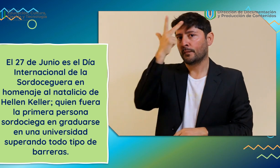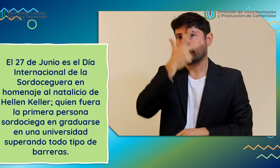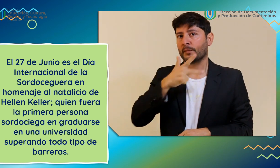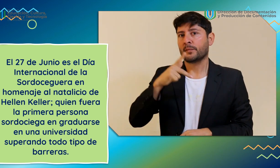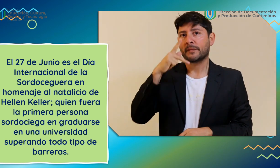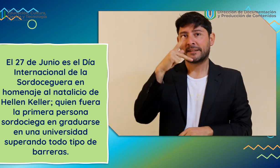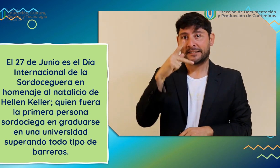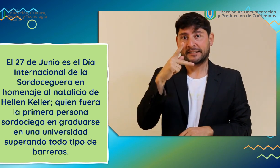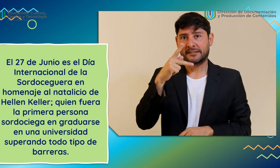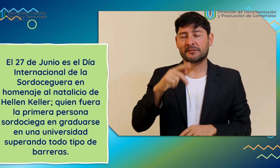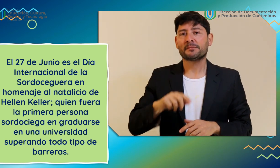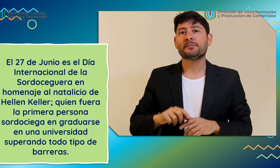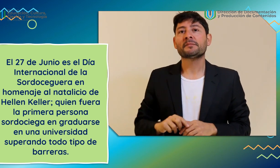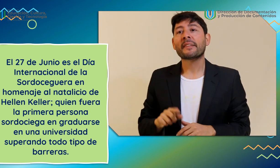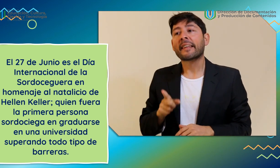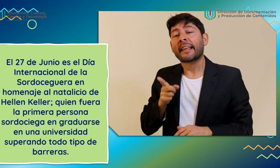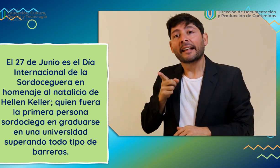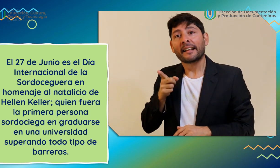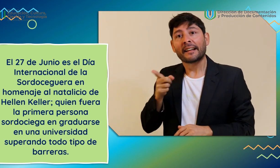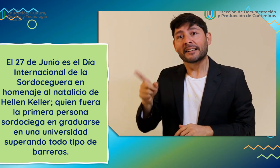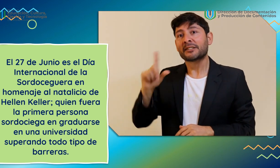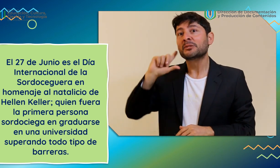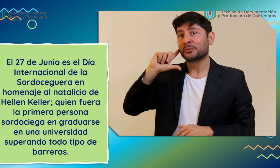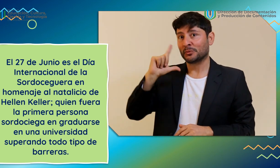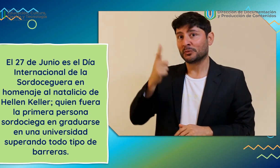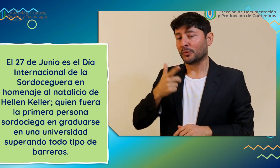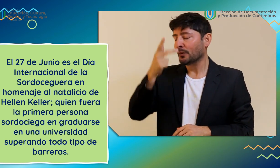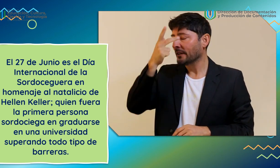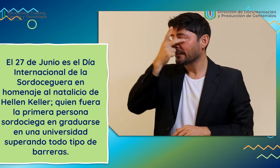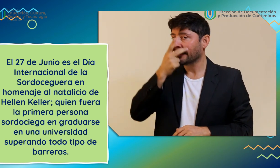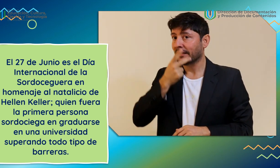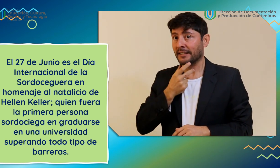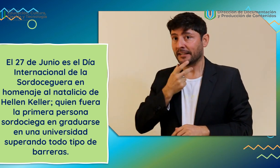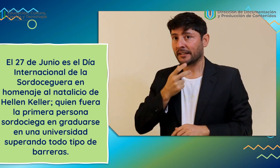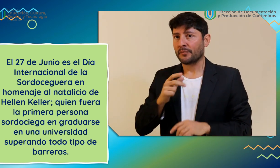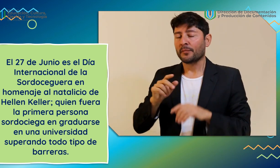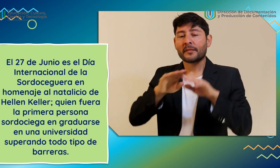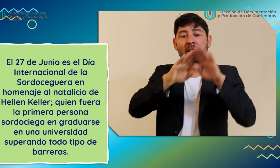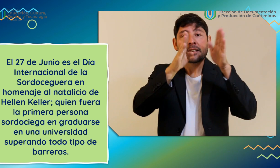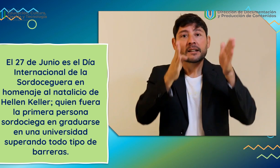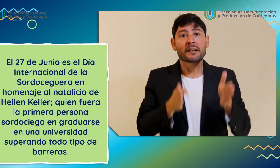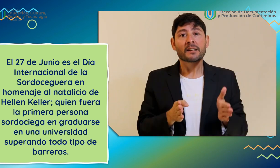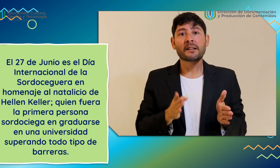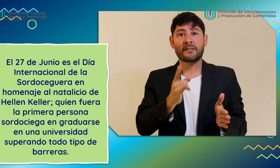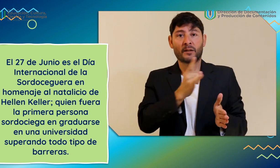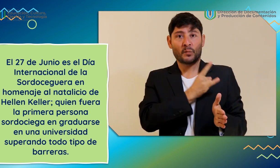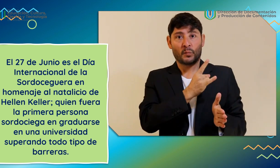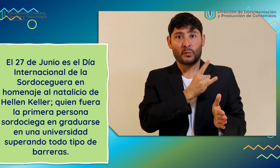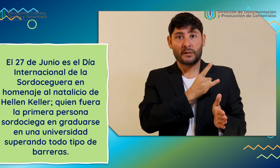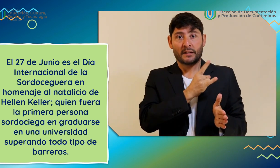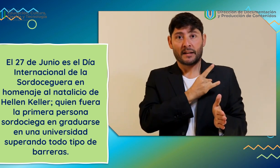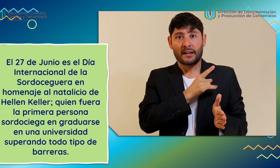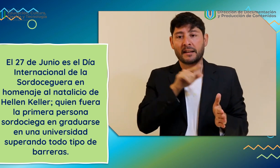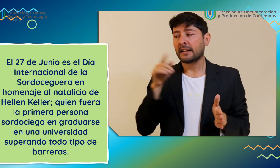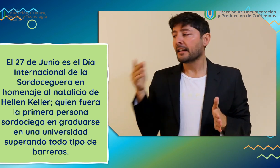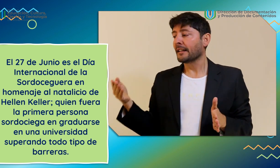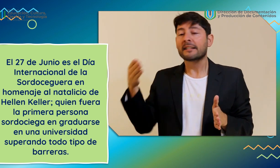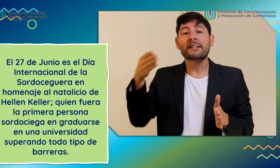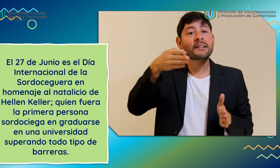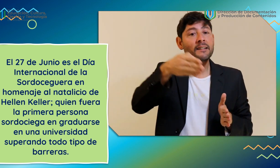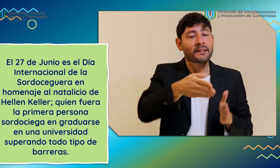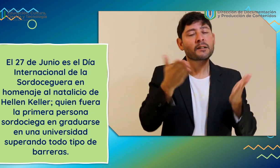sordociega en graduarse de una universidad superando todo tipo de